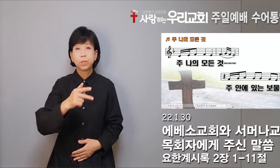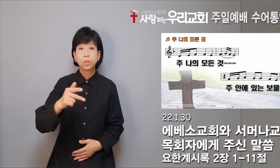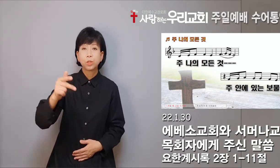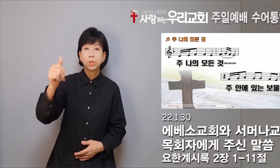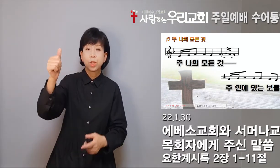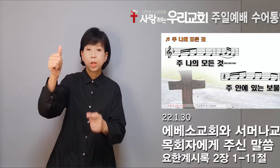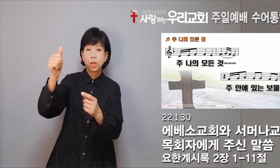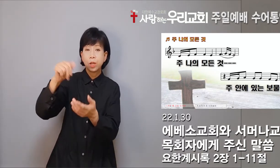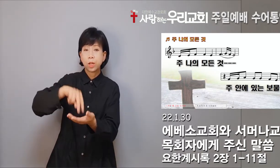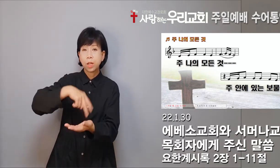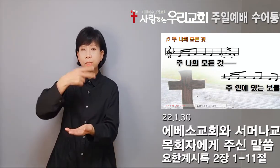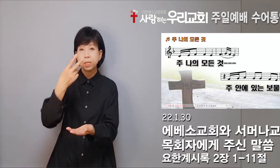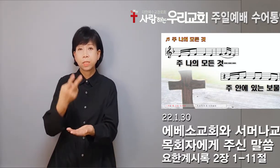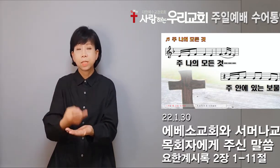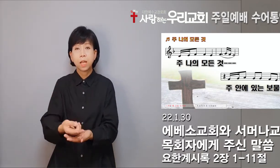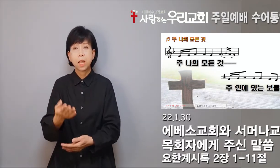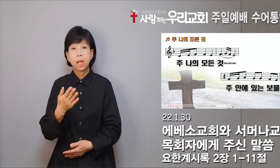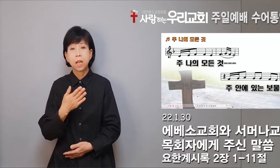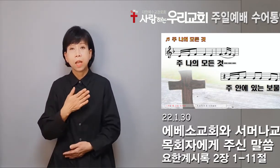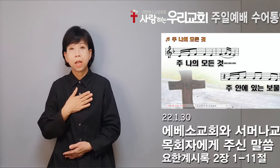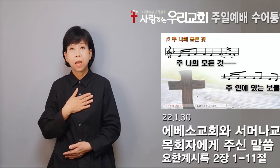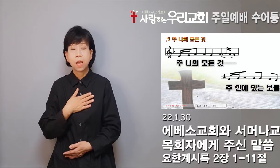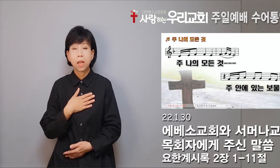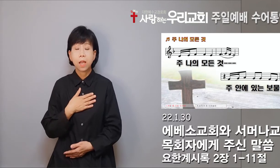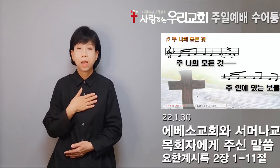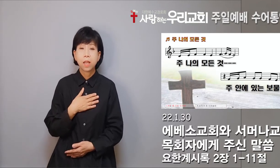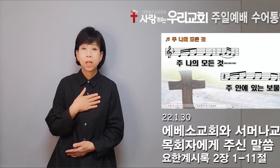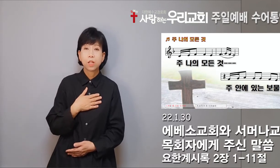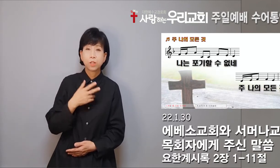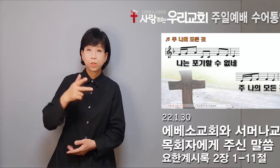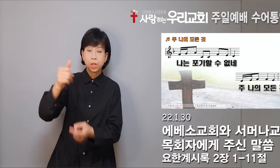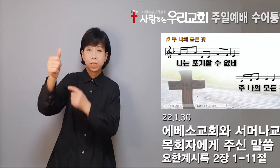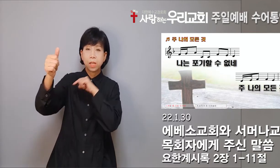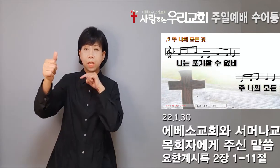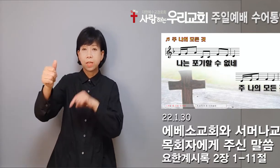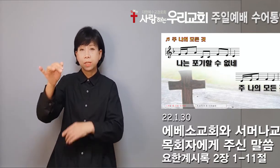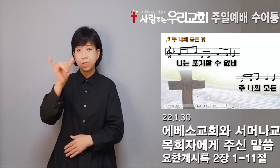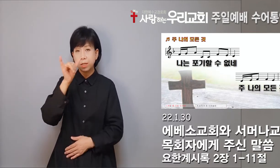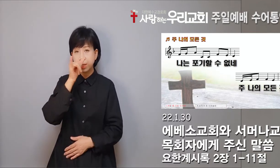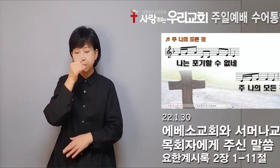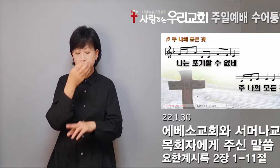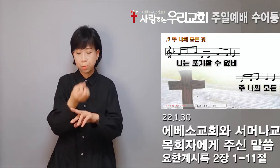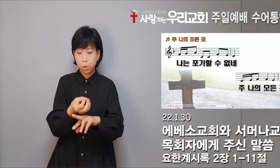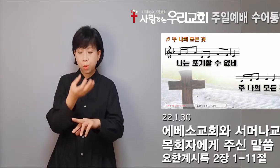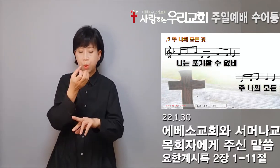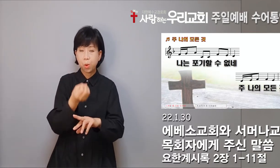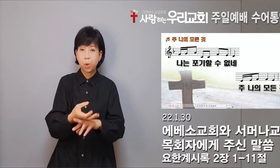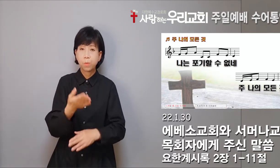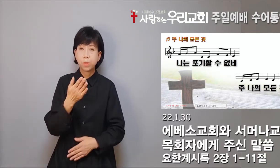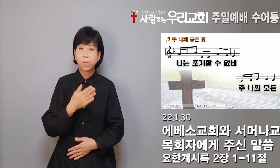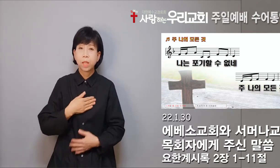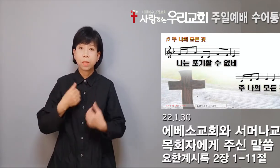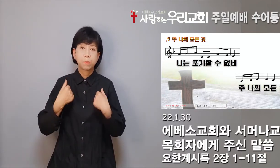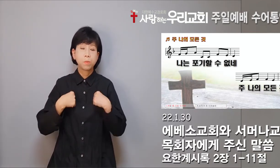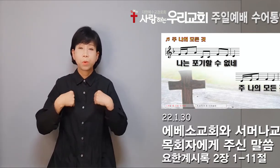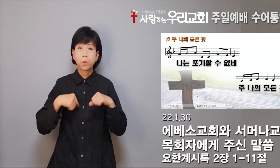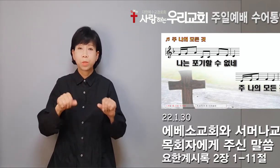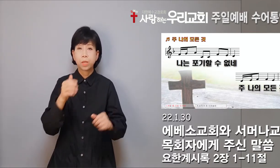쓰고 있는 모든 나는 나는 포기할